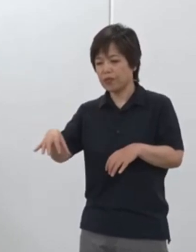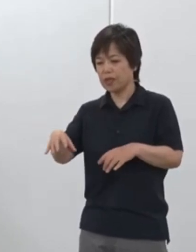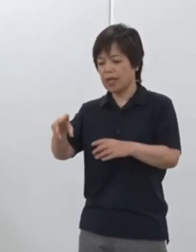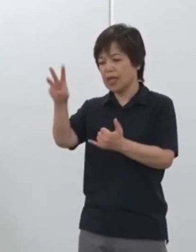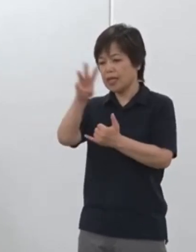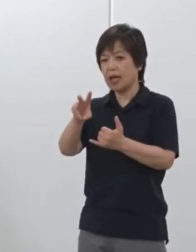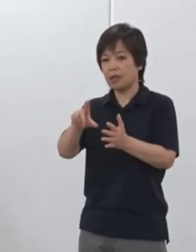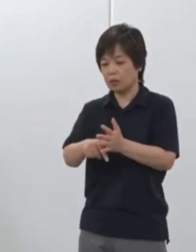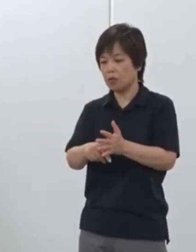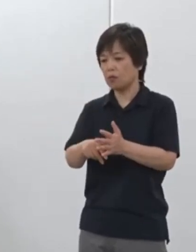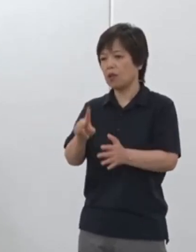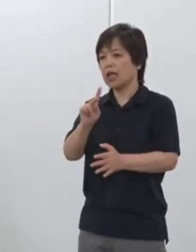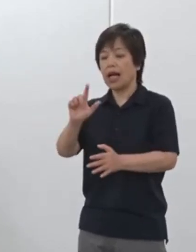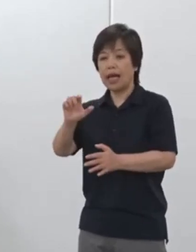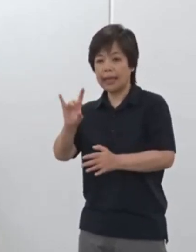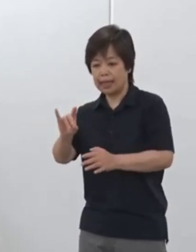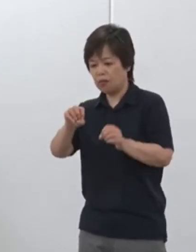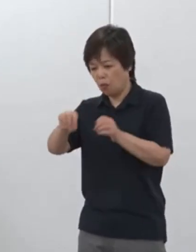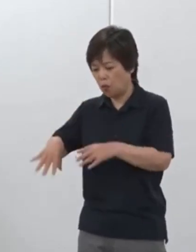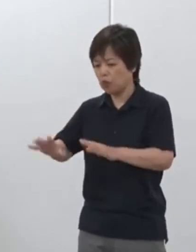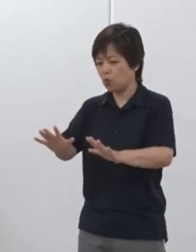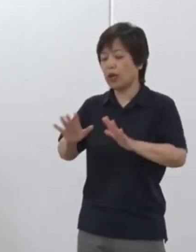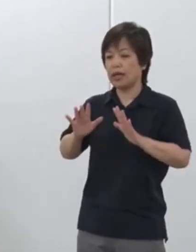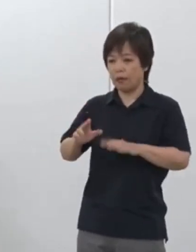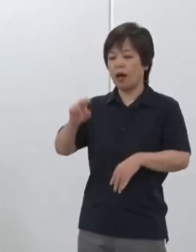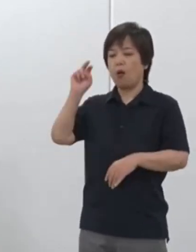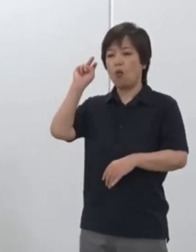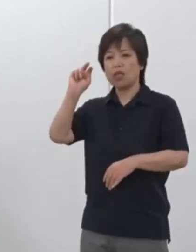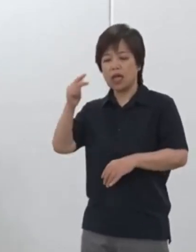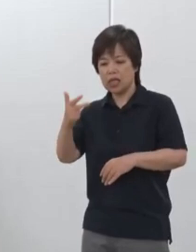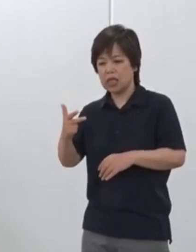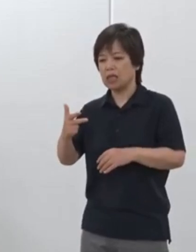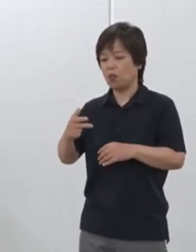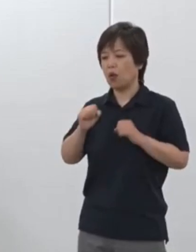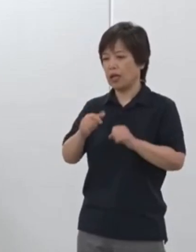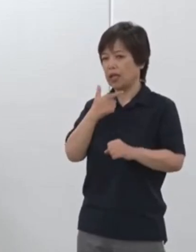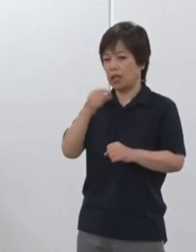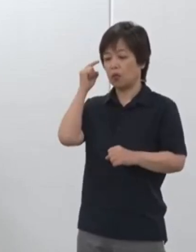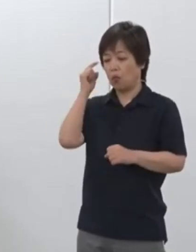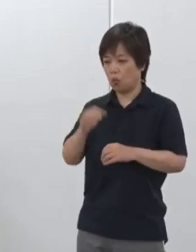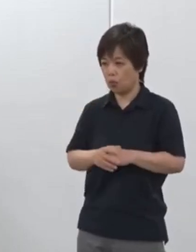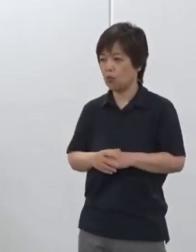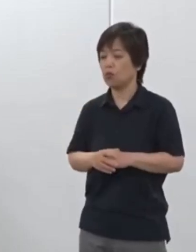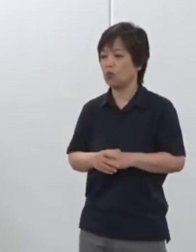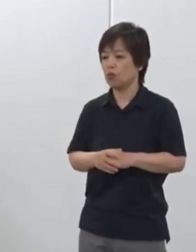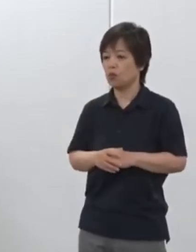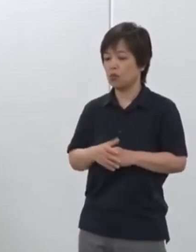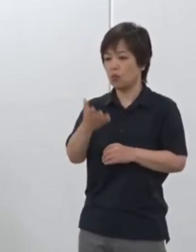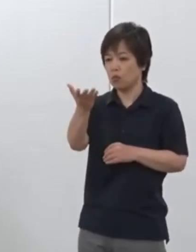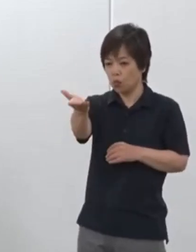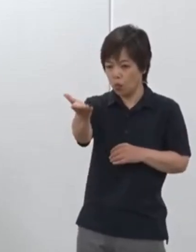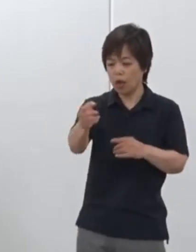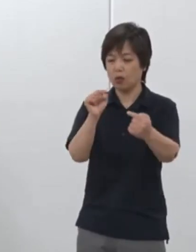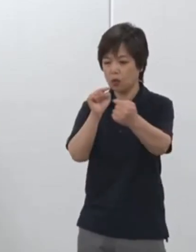は検討できると思いますし、大阪市としてもぜひやりたいと思いますけど、ただこれって向こう側